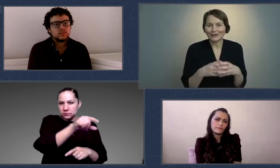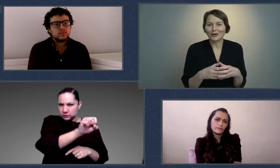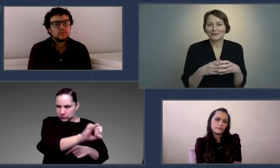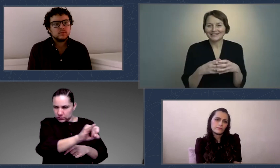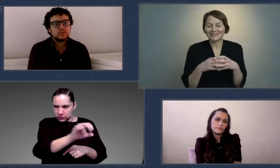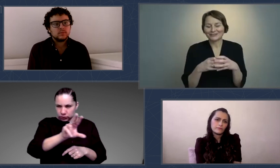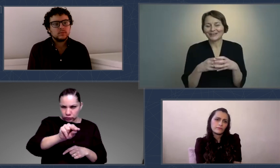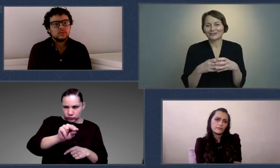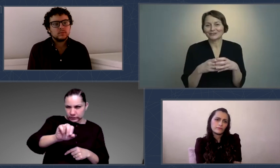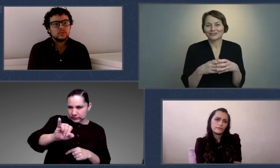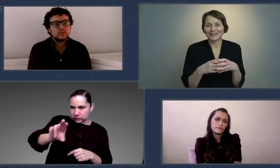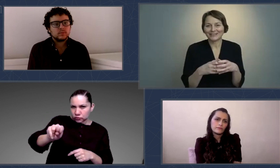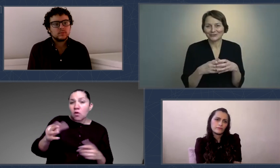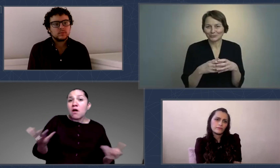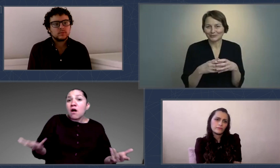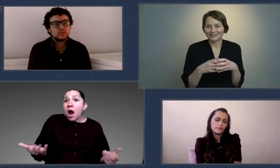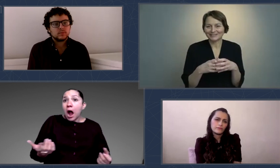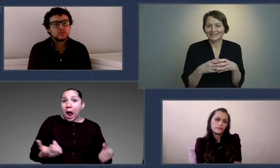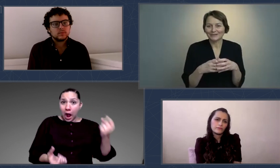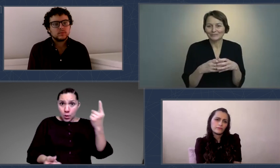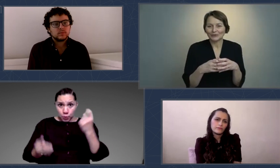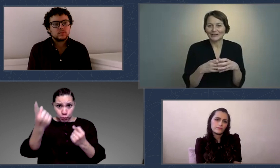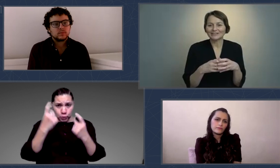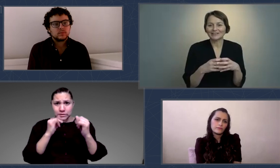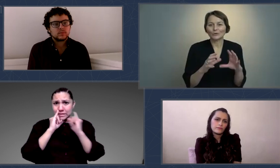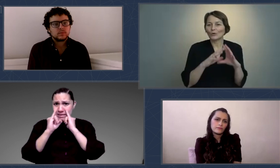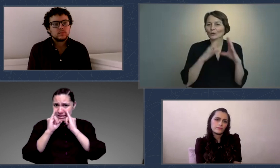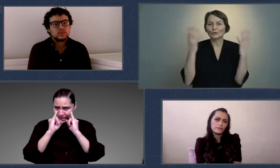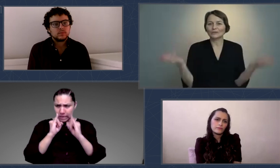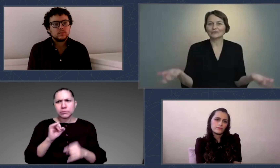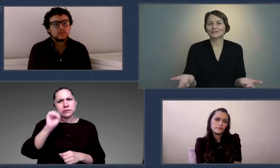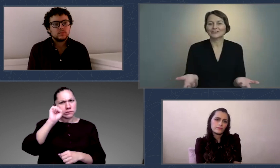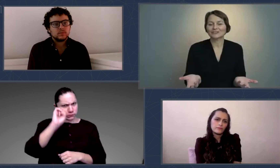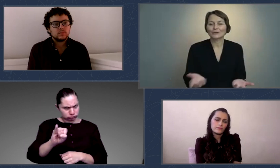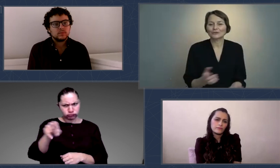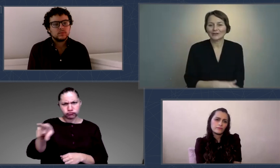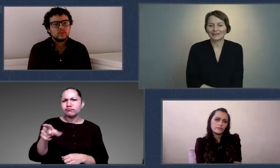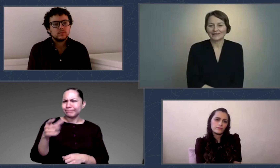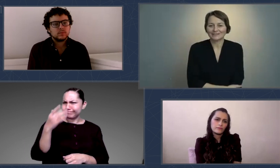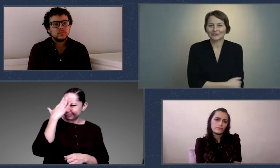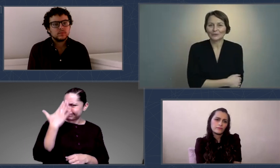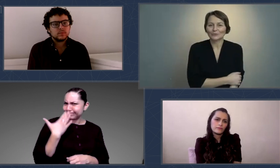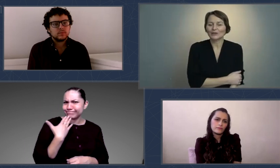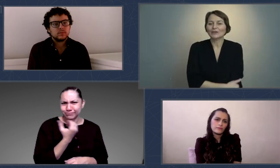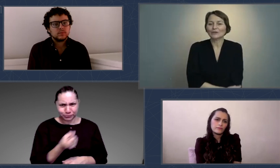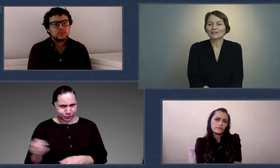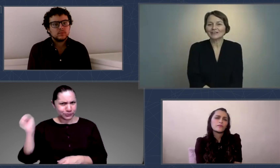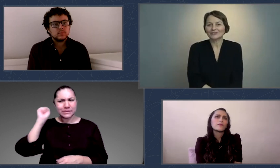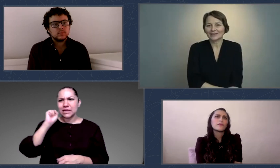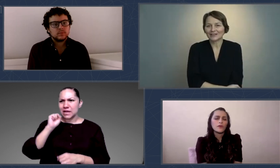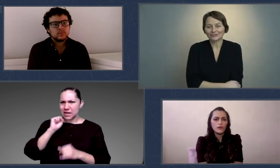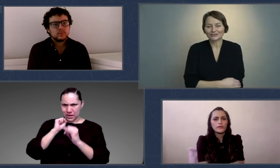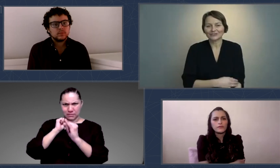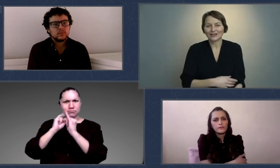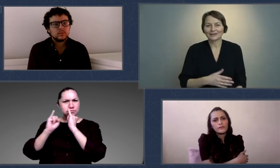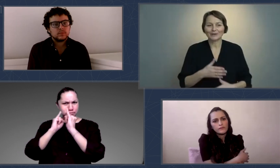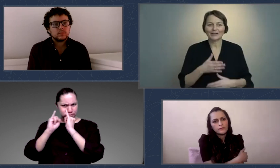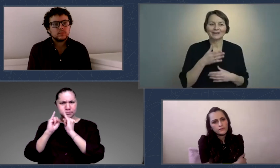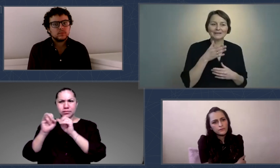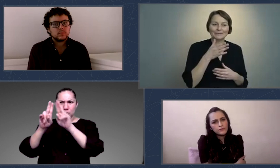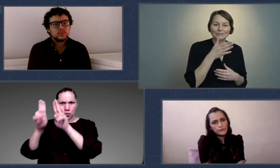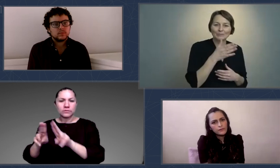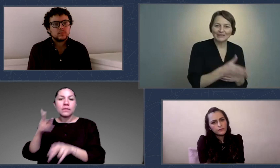saben hacer muy bien, son muy buenos intérpretes, pero no están acreditados. Pero no hay otro cuerpo de acreditación. Ni siquiera